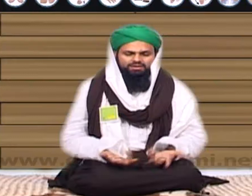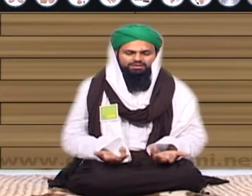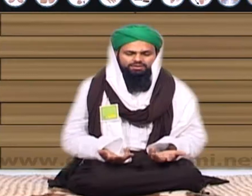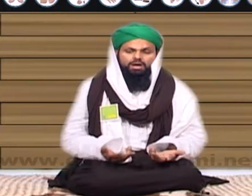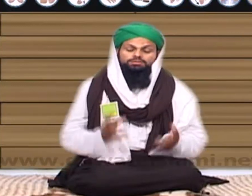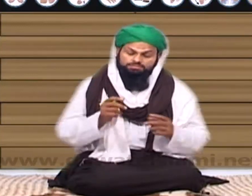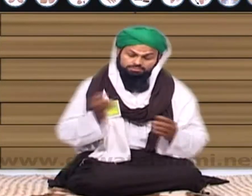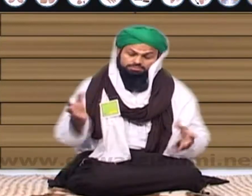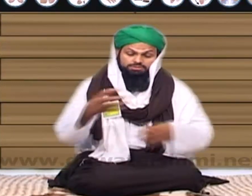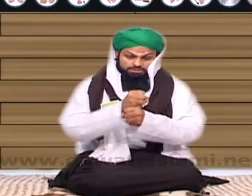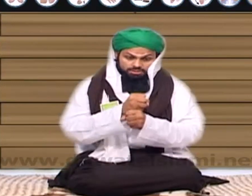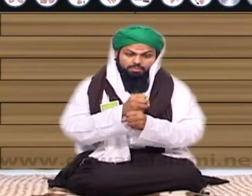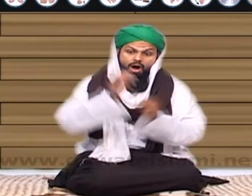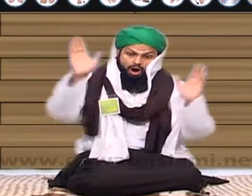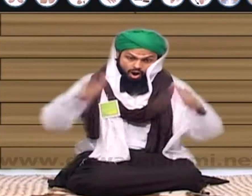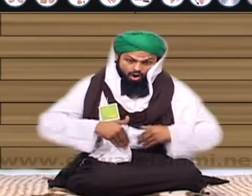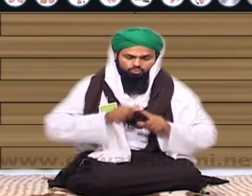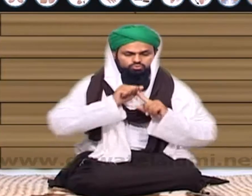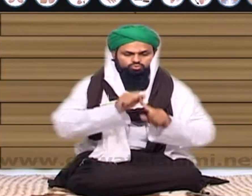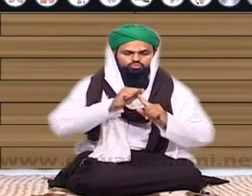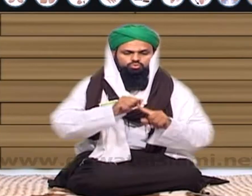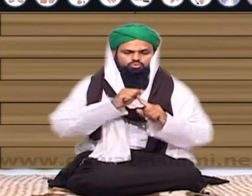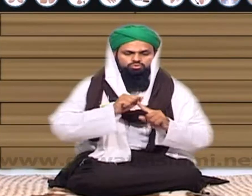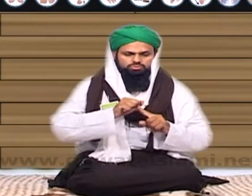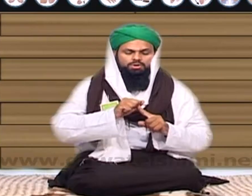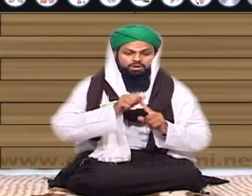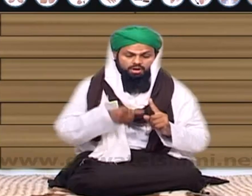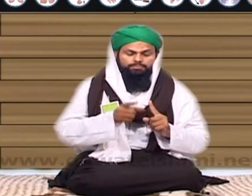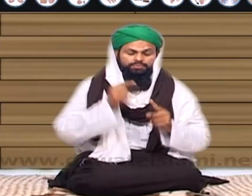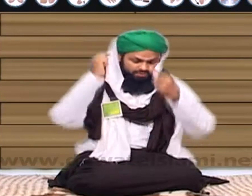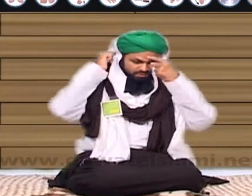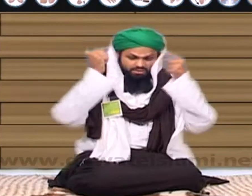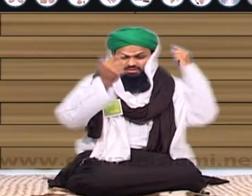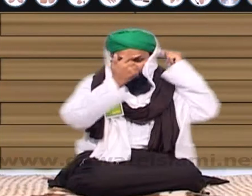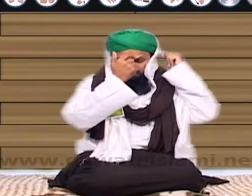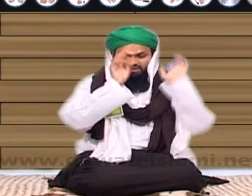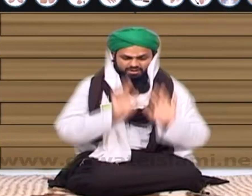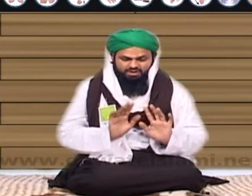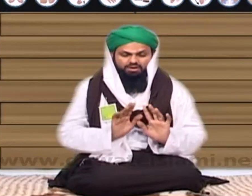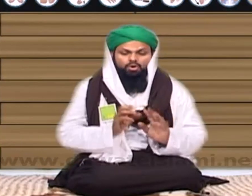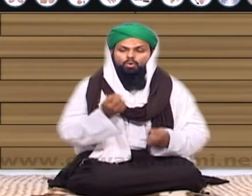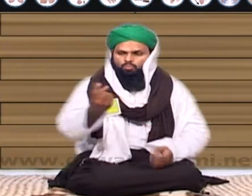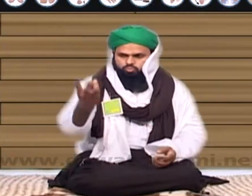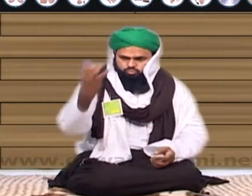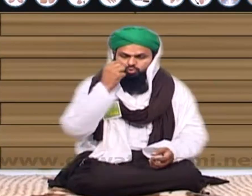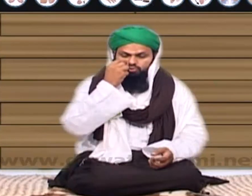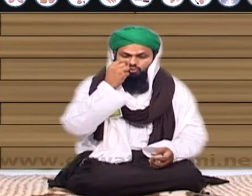تو یہاں آنا آپ کے لیے ضروری ہے۔ انشاءاللہ آپ آتے رہیں گے تو آپ کی ڈگری بنتی رہے گی الحمدللہ۔ یہاں بے شمار لوگ ایسے آئے